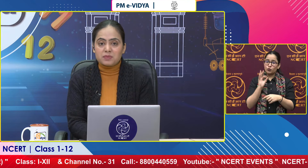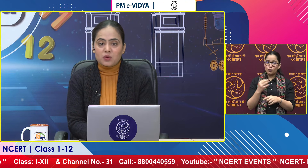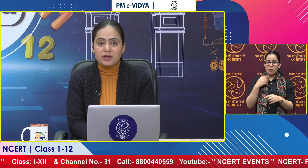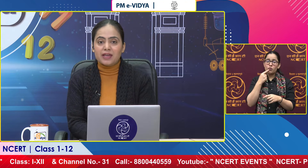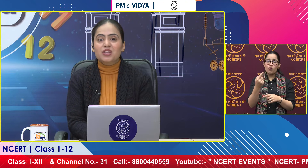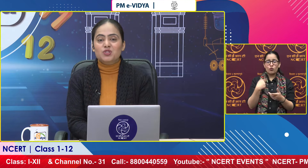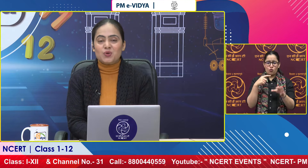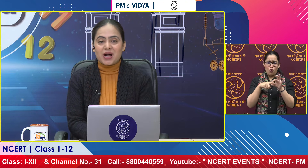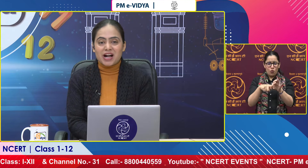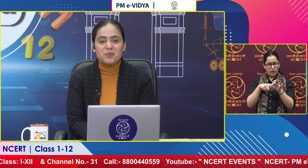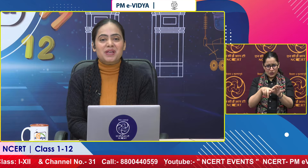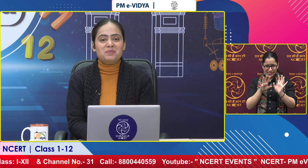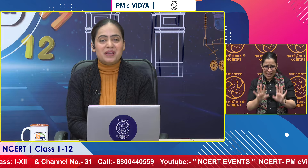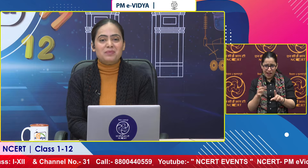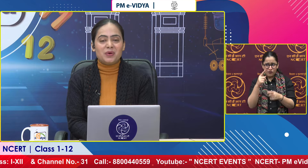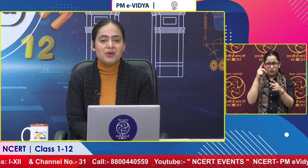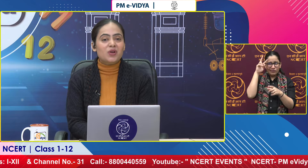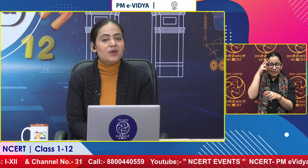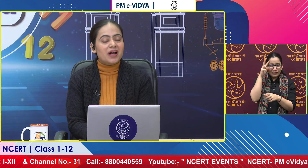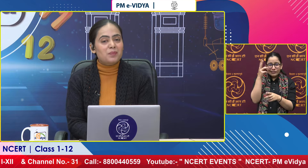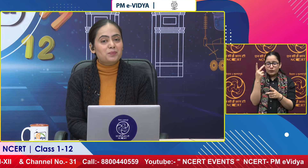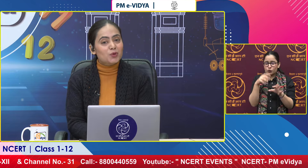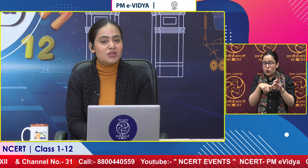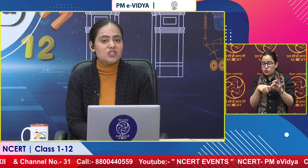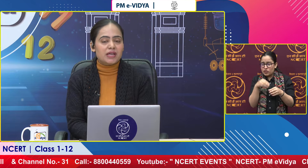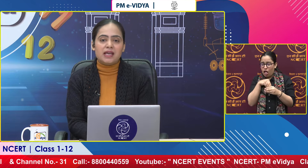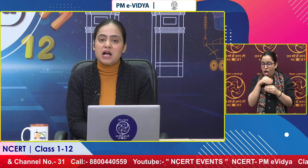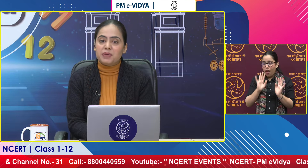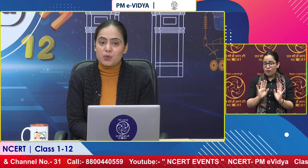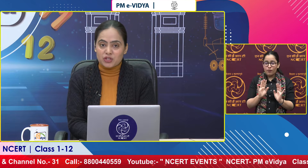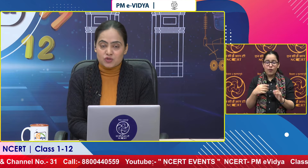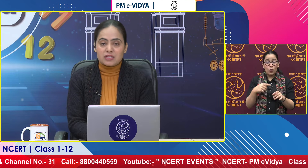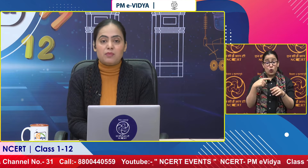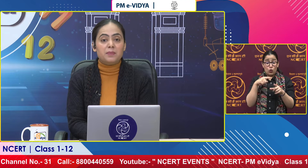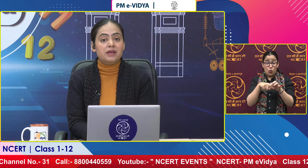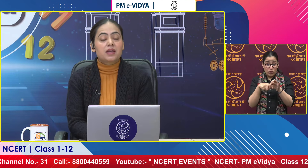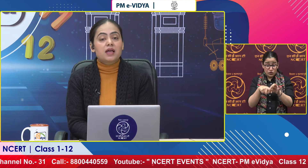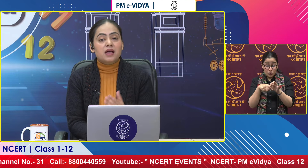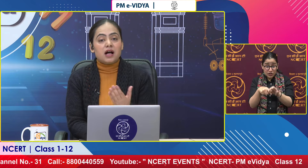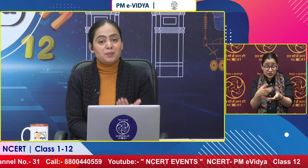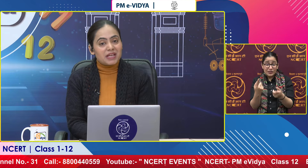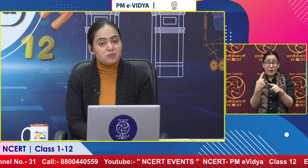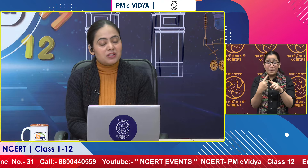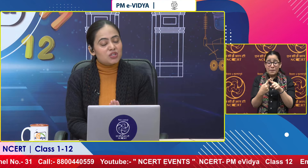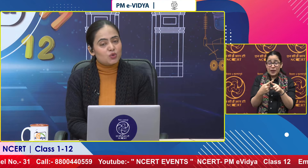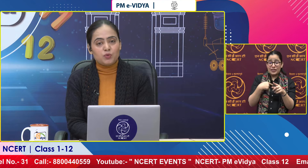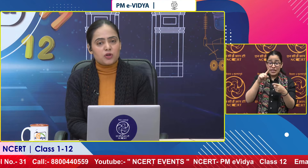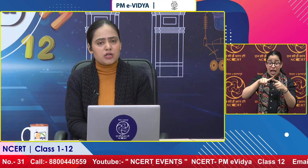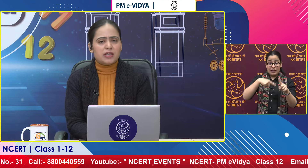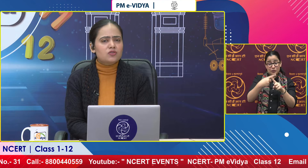भी होंगे जो आपके मन में होंगे और आप पूछना चाहेंगे। आपके क्वेश्चंस हम आपके अपने एक्सपर्ट तक ज़रूर पहुंचाएंगे और